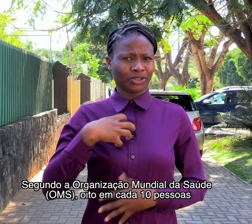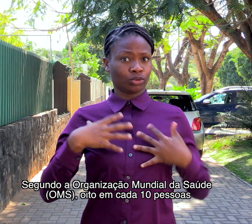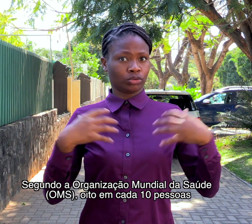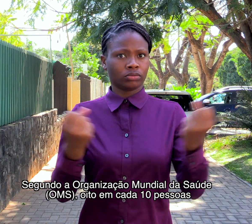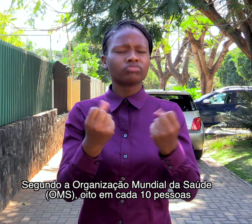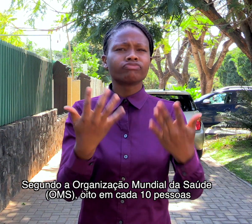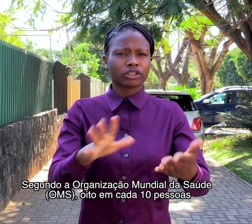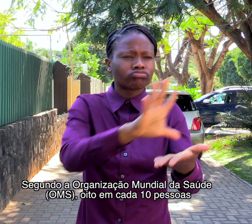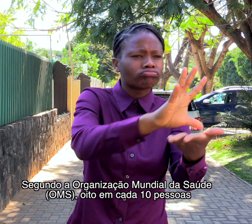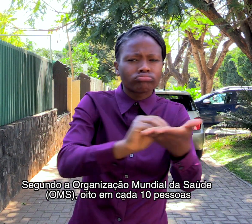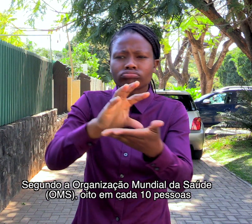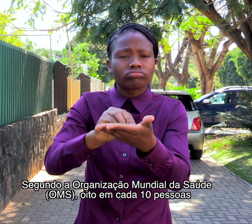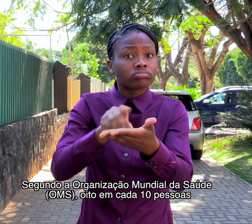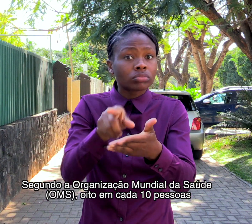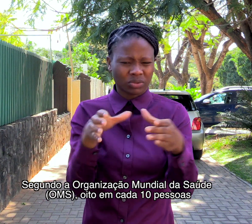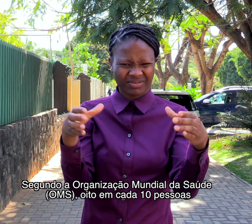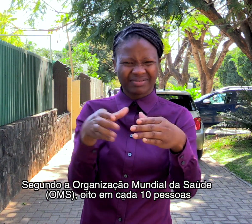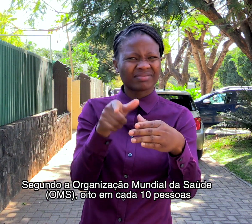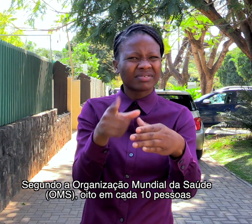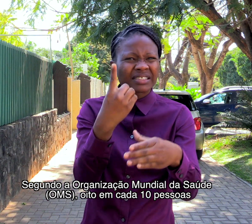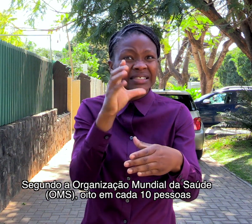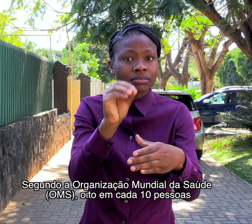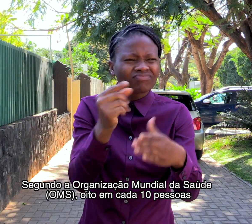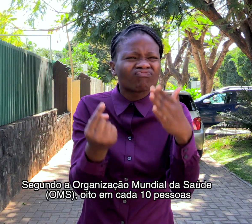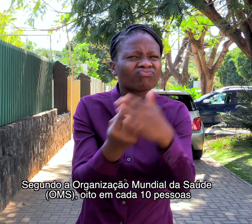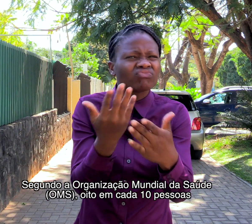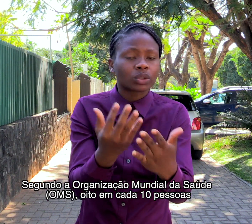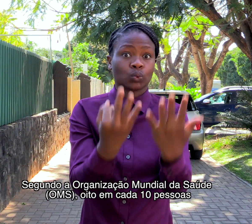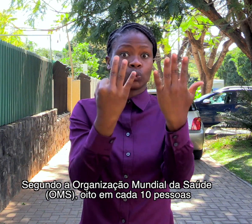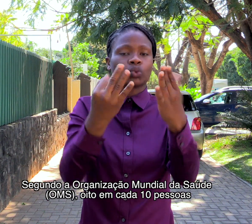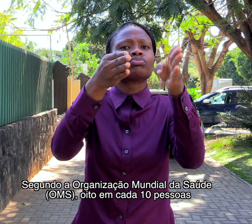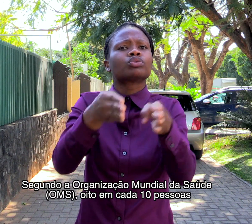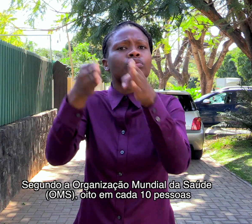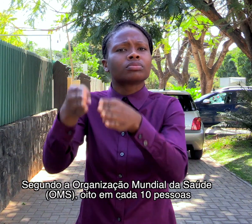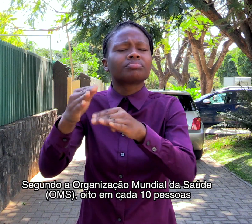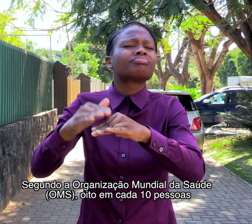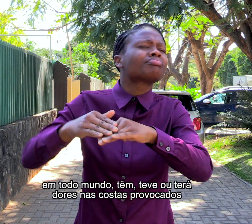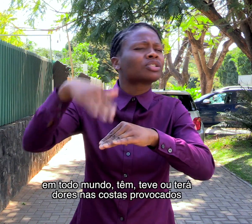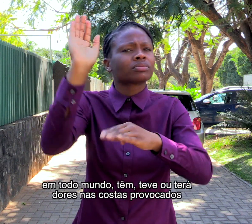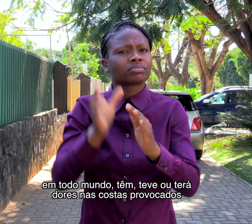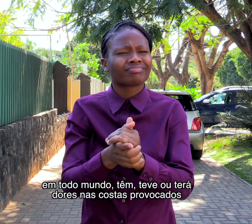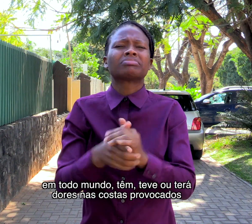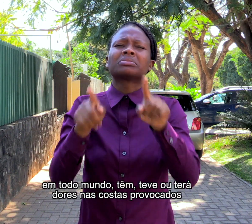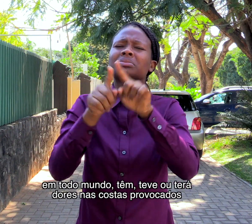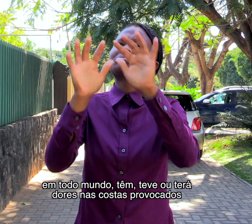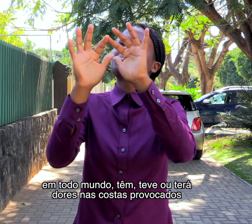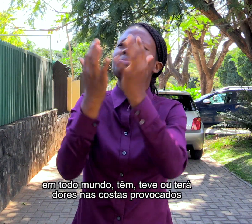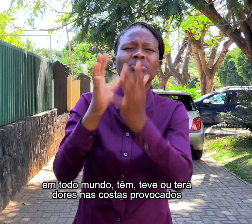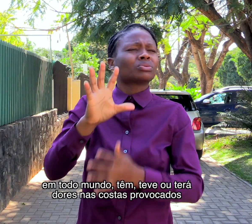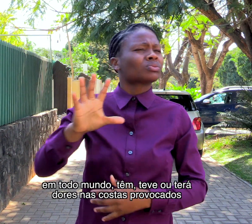Segundo a Organização Mundial da Saúde, OMS, 8 em cada 10 pessoas em todo o mundo, têm, teve